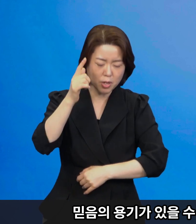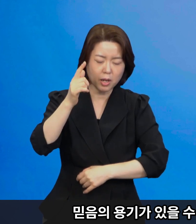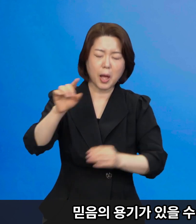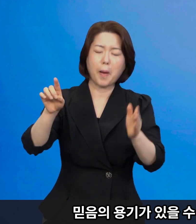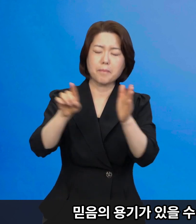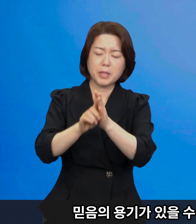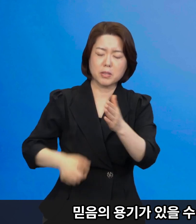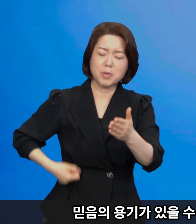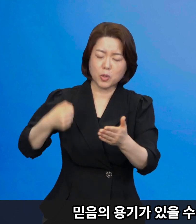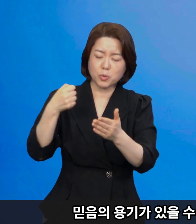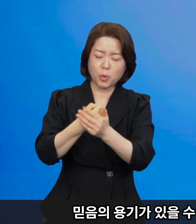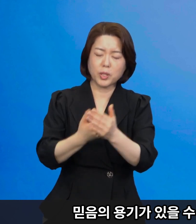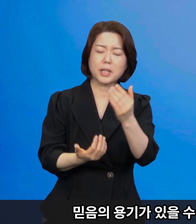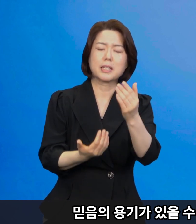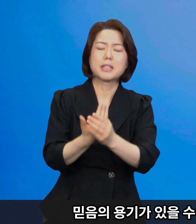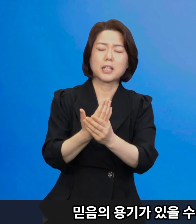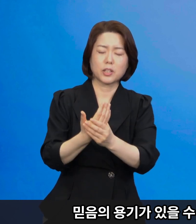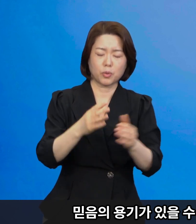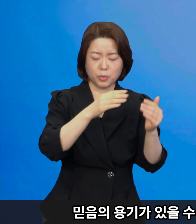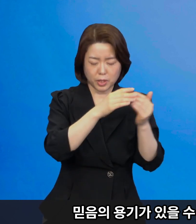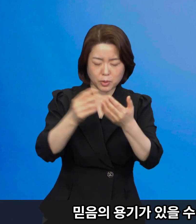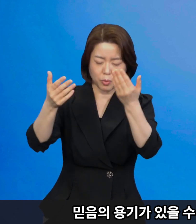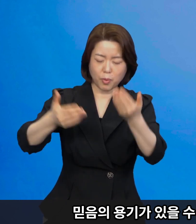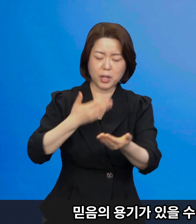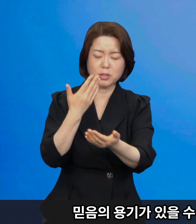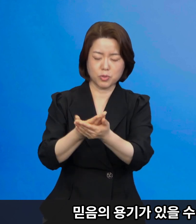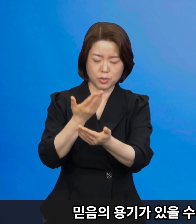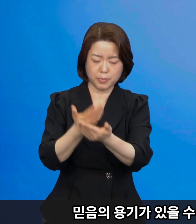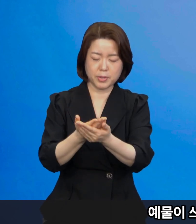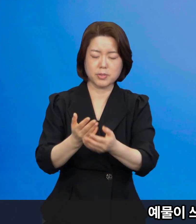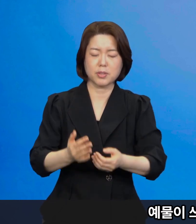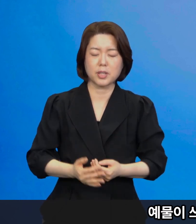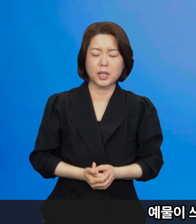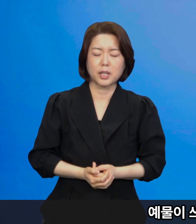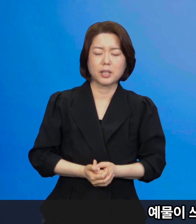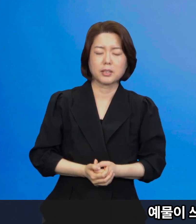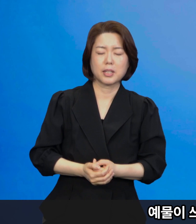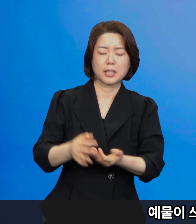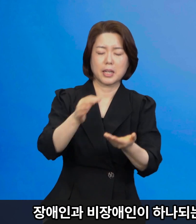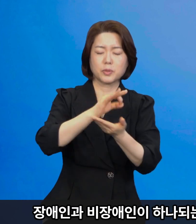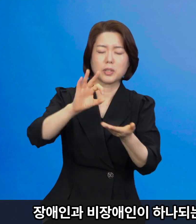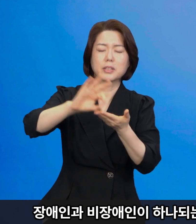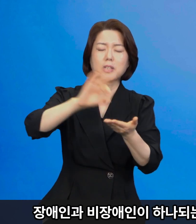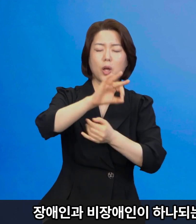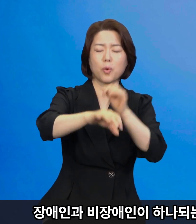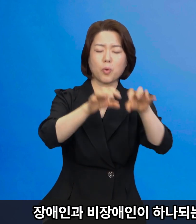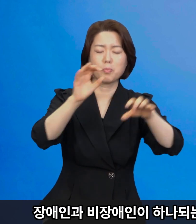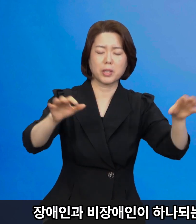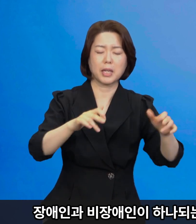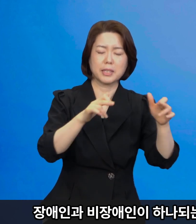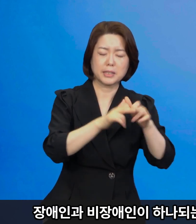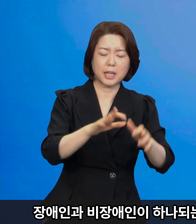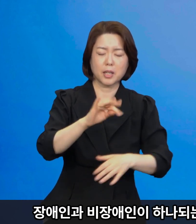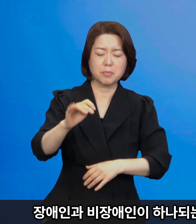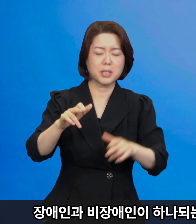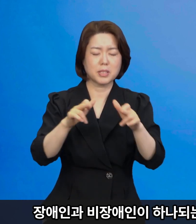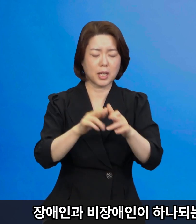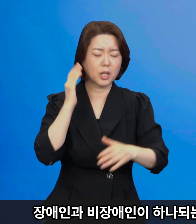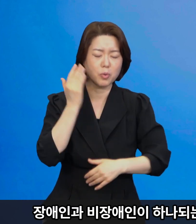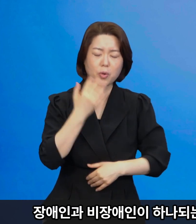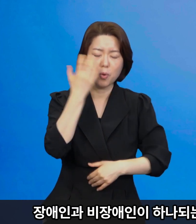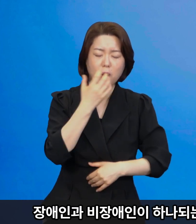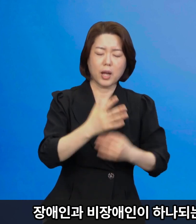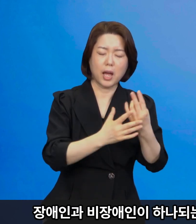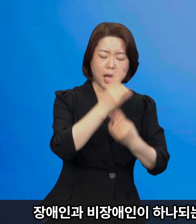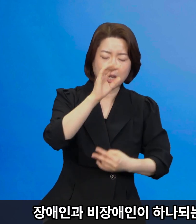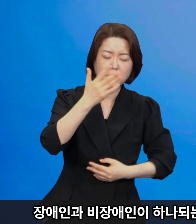믿음의 용기가 있을 수 있도록 인도하여 주시옵소서. 예물이 쓰여지는 곳마다 장애인과 비장애인이 하나 되는 일에